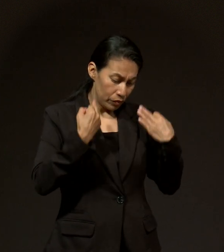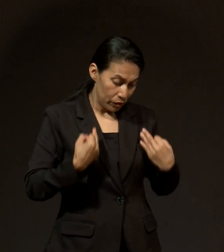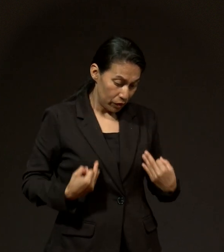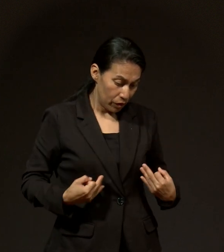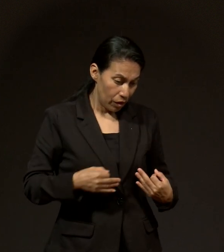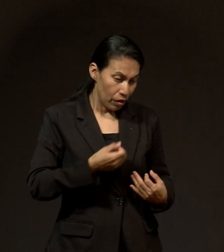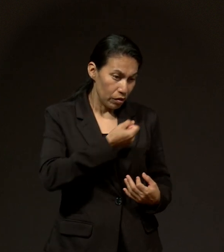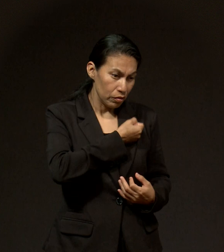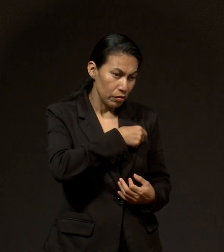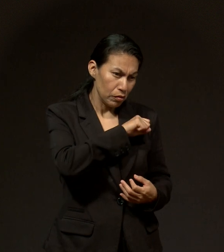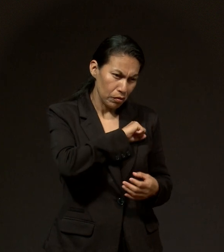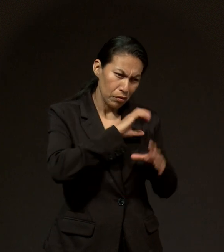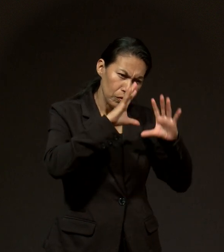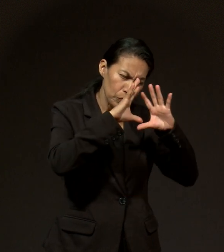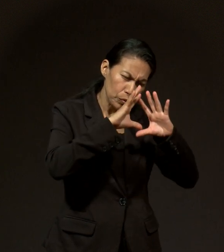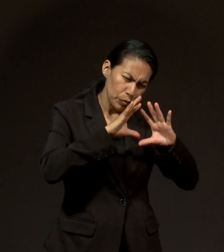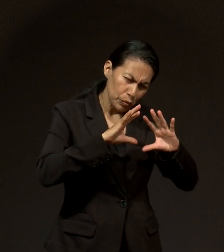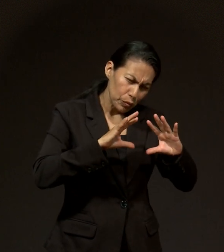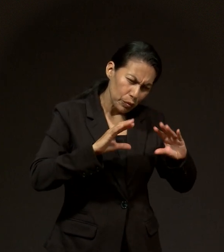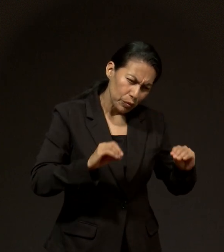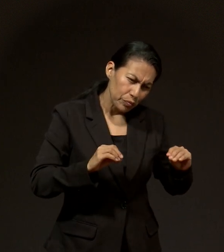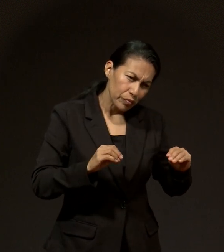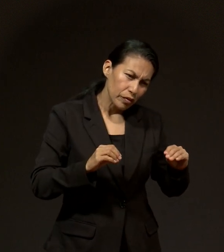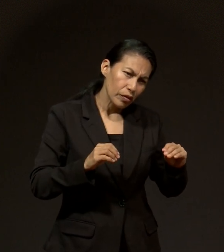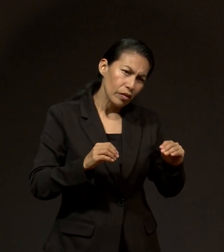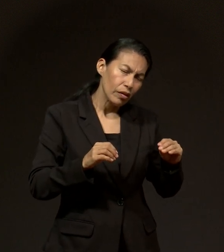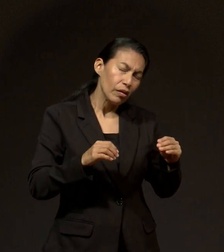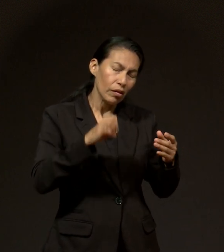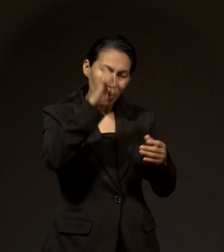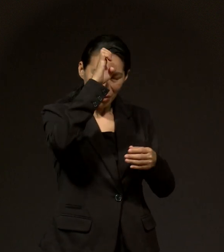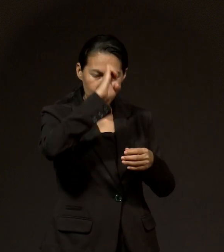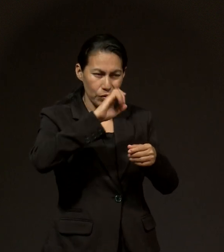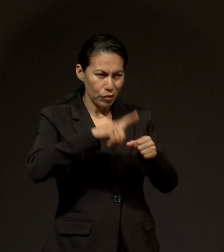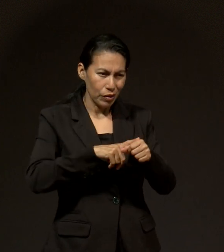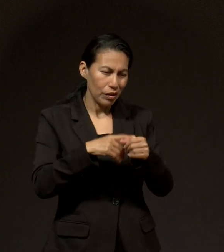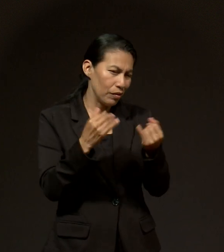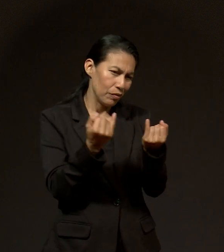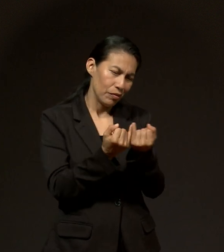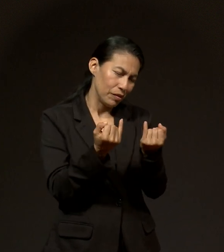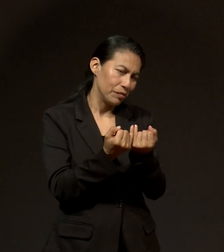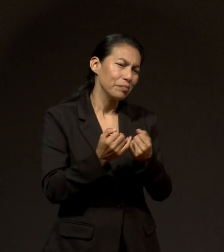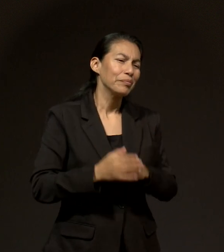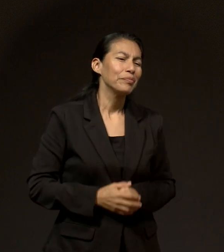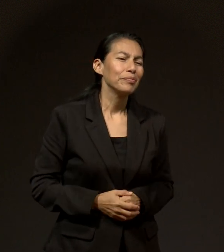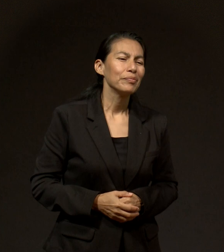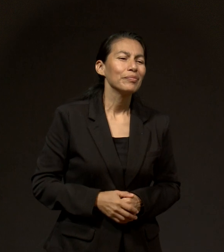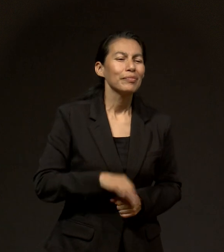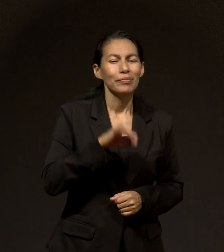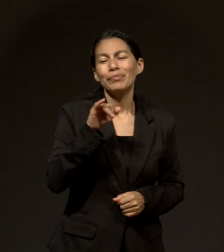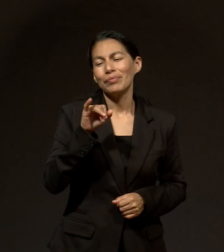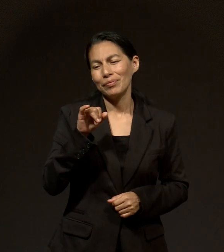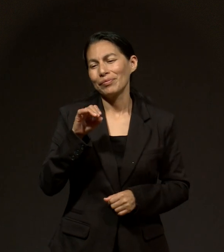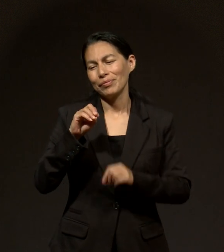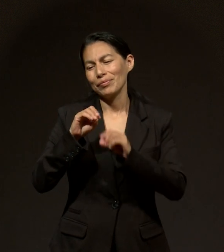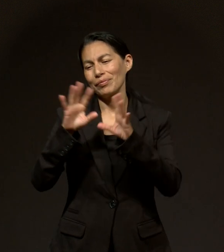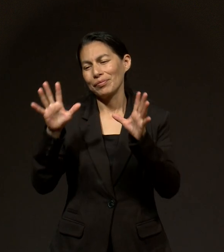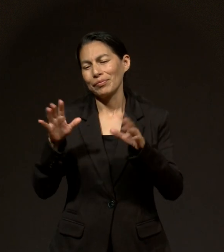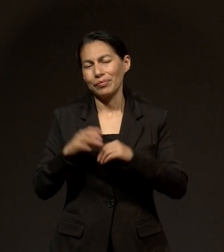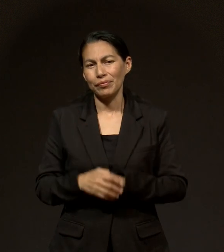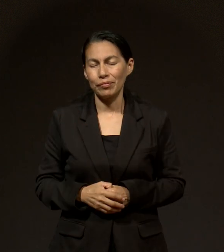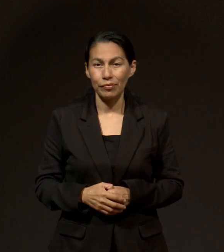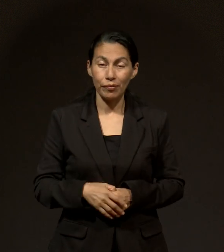físicamente, también tiene que sanar espiritualmente, ¿no crees? Así es. Así que, queridos,